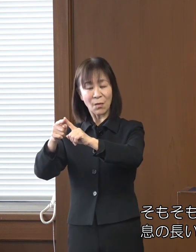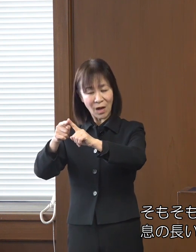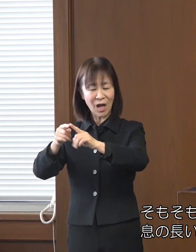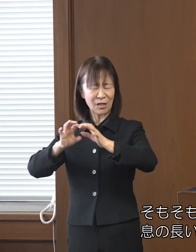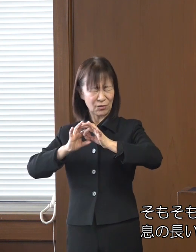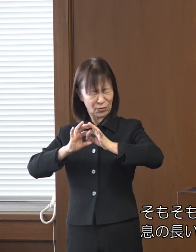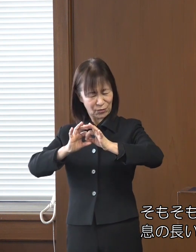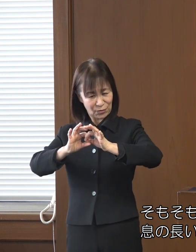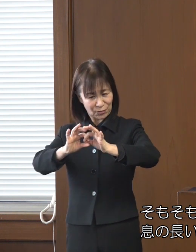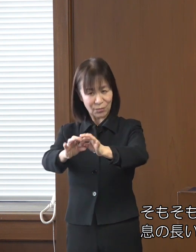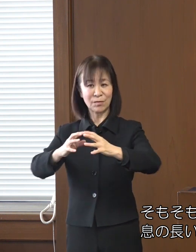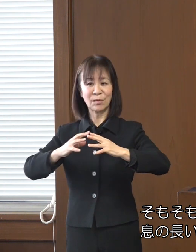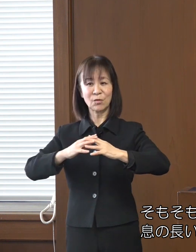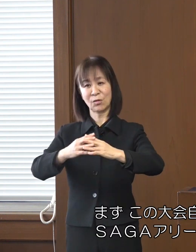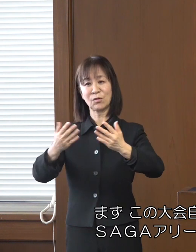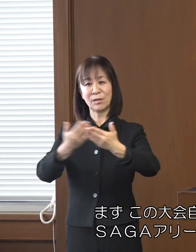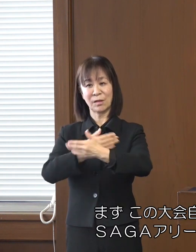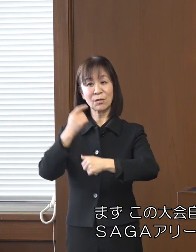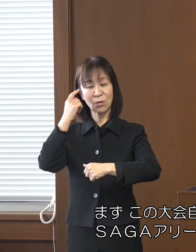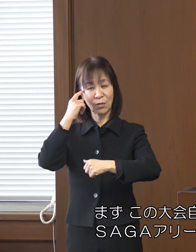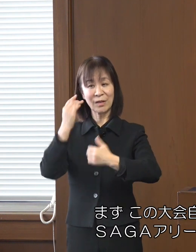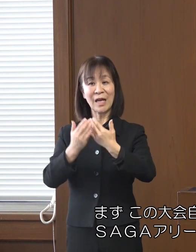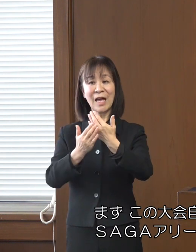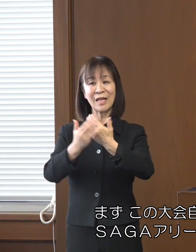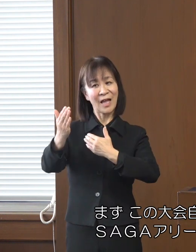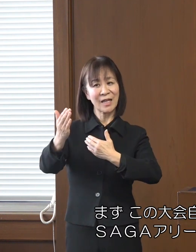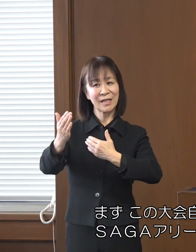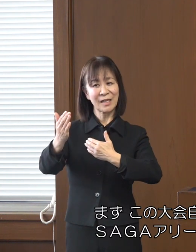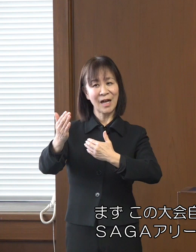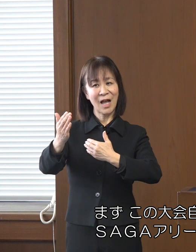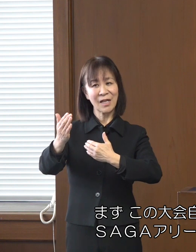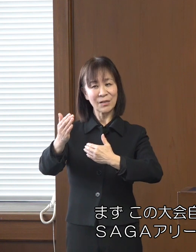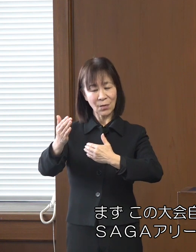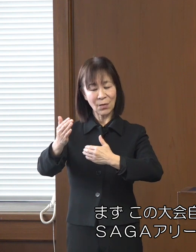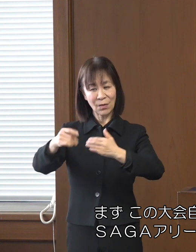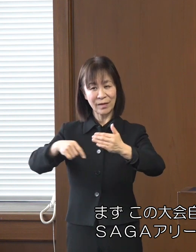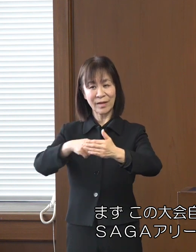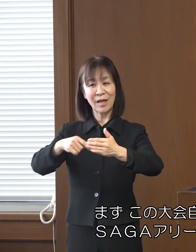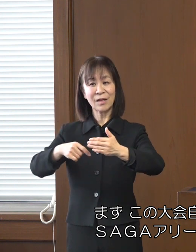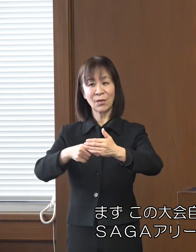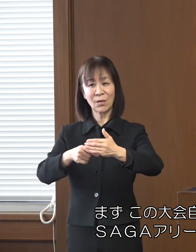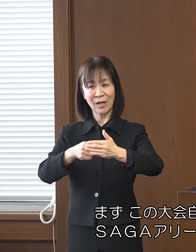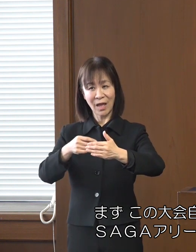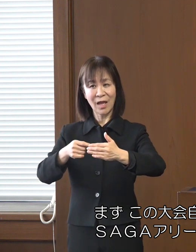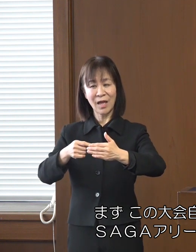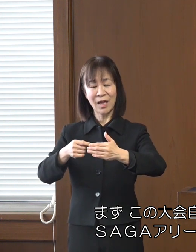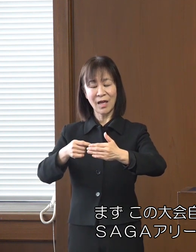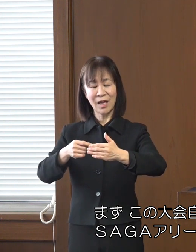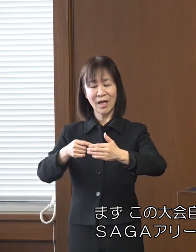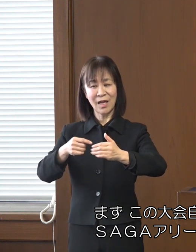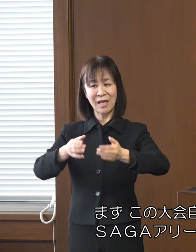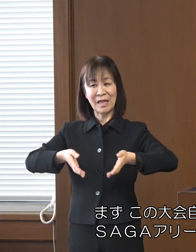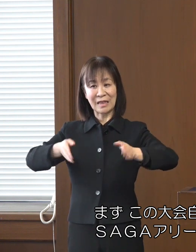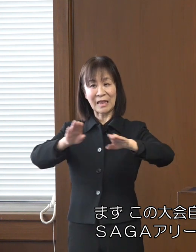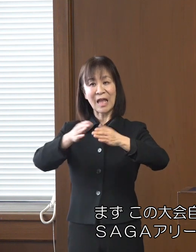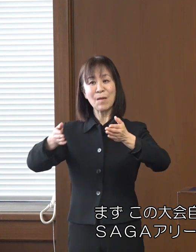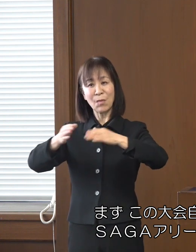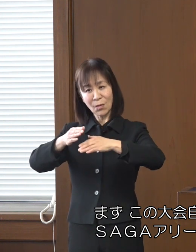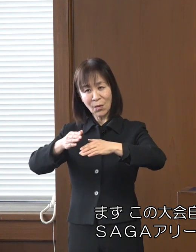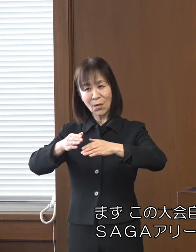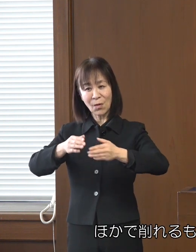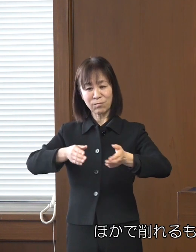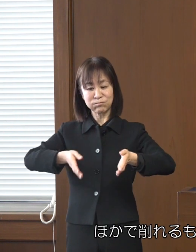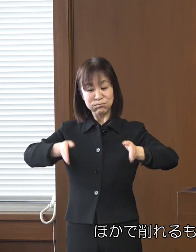り組みでもありますので、まずこの大会自体のハードの投資についても佐賀アリーナに、集中投資をする